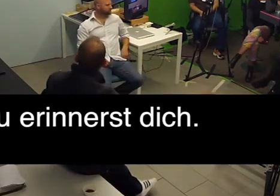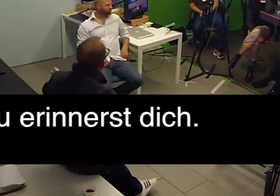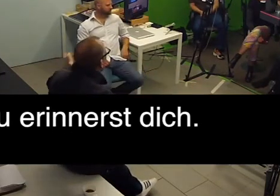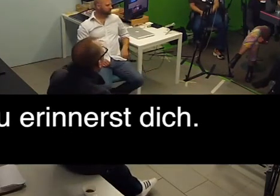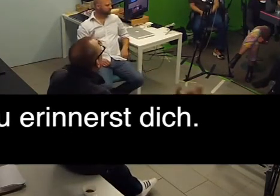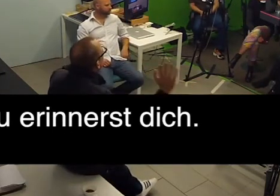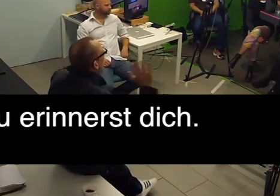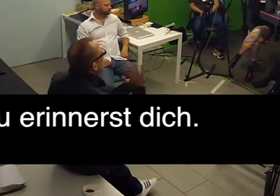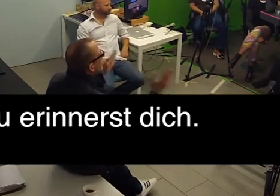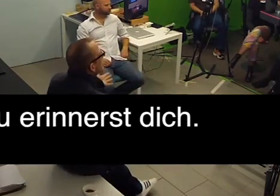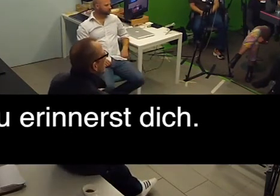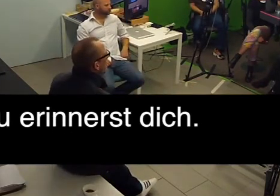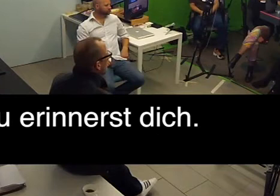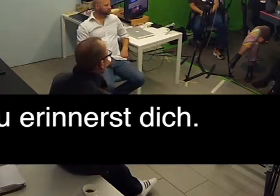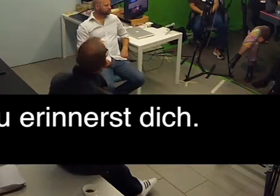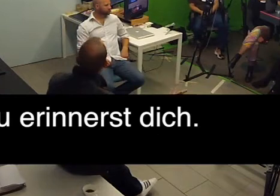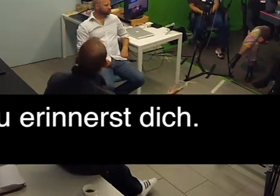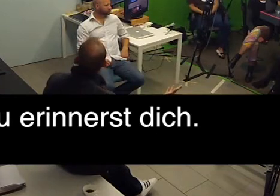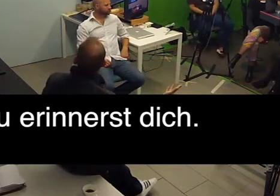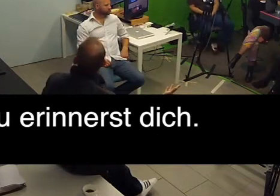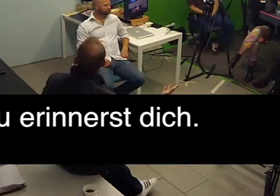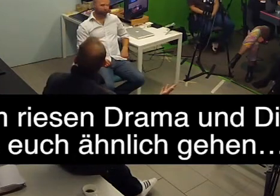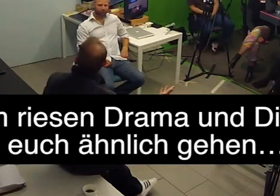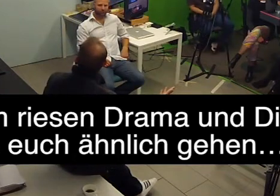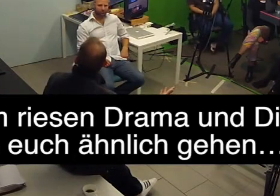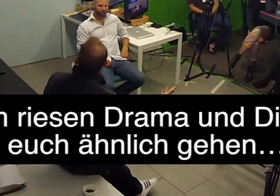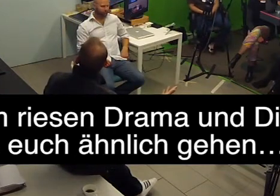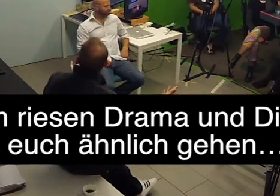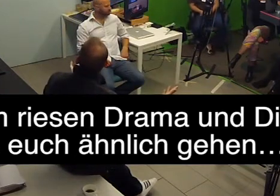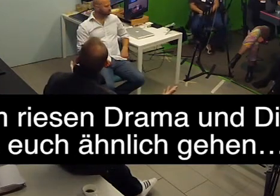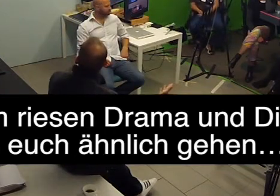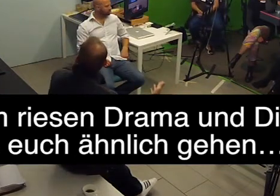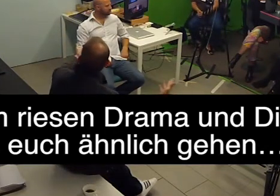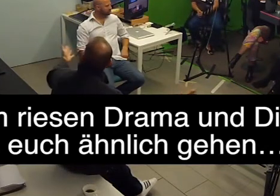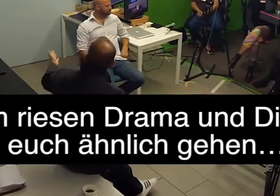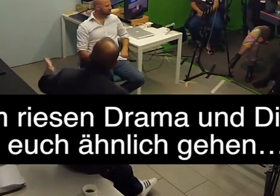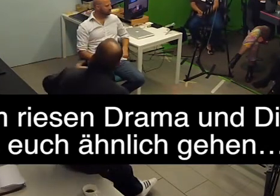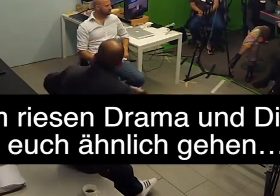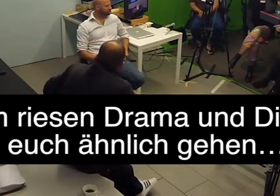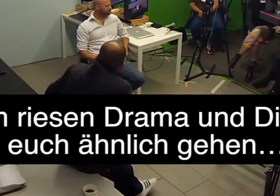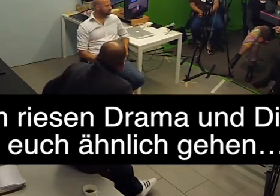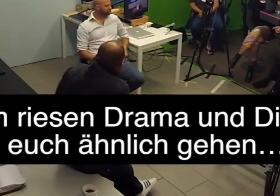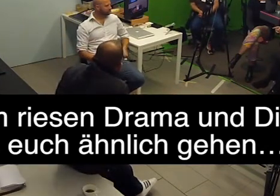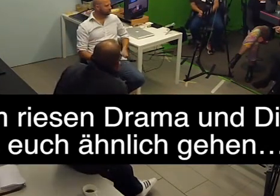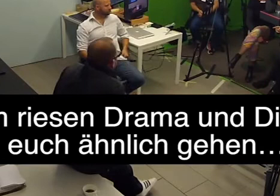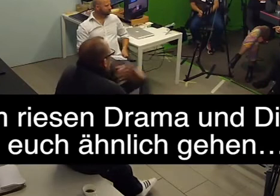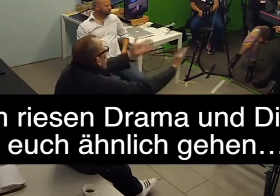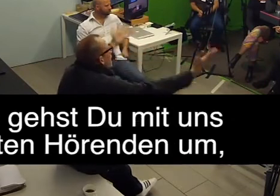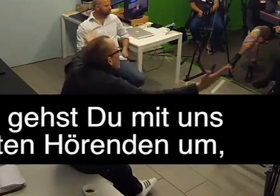in einem Riesendrama und Dilemma. Und ich kann mir vorstellen, dass ich, also es muss euch ähnlich